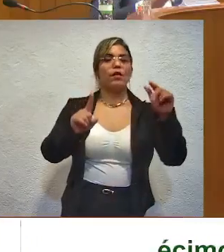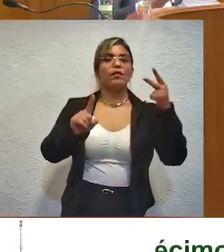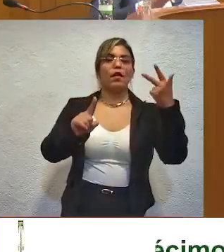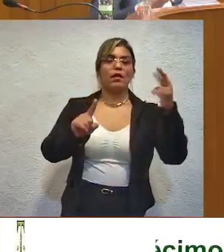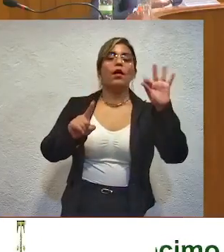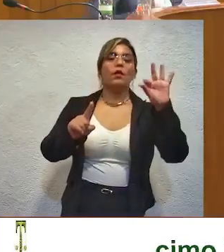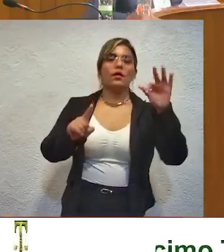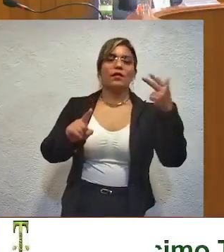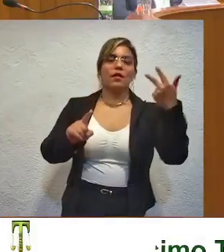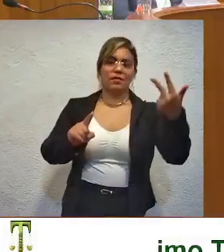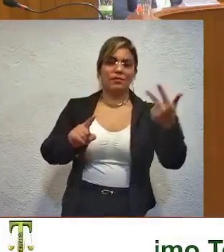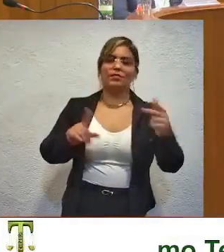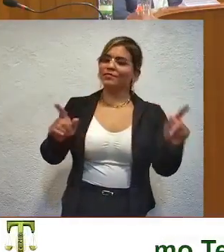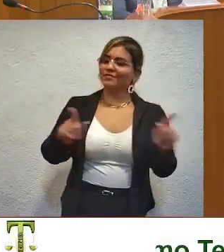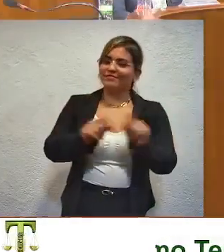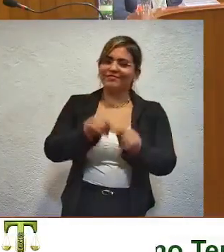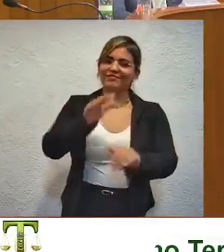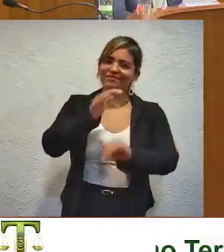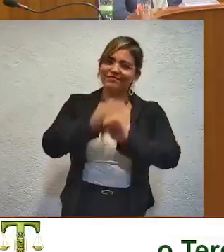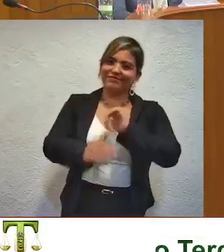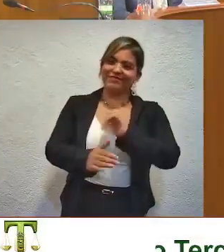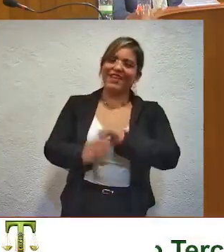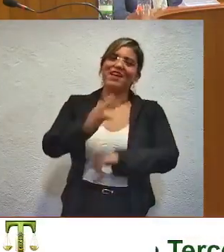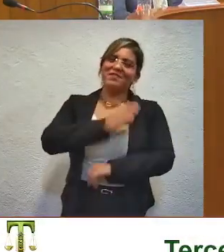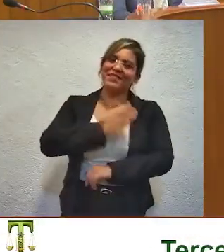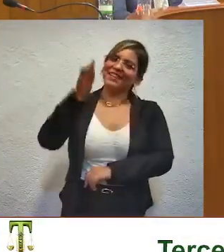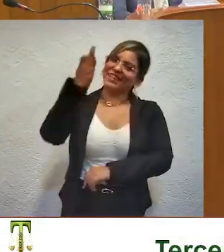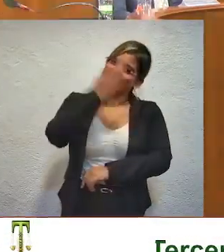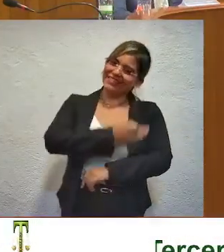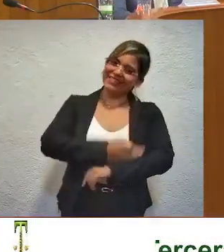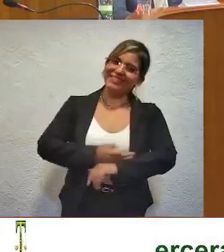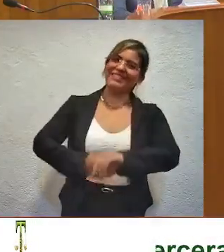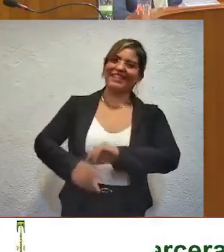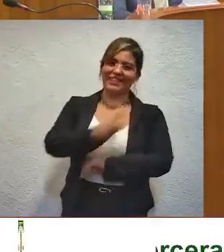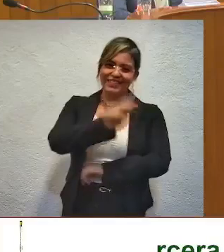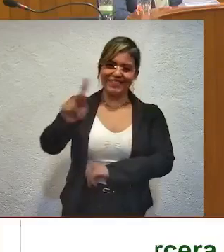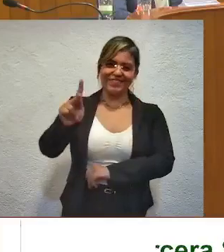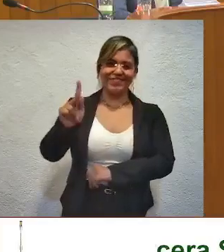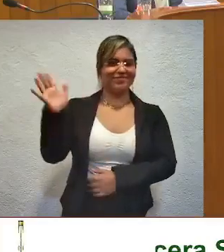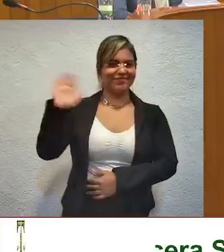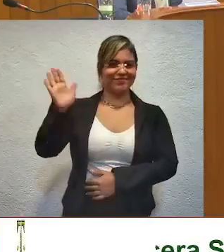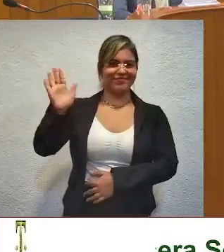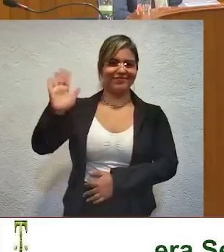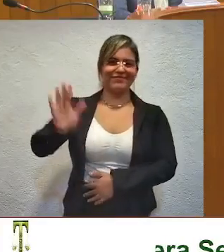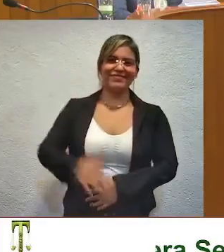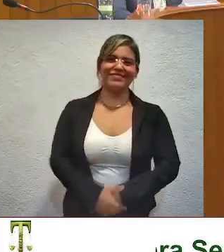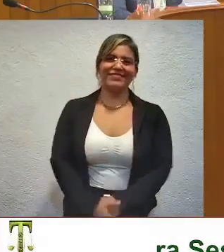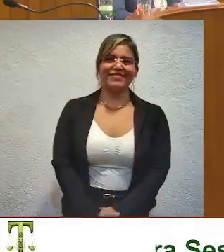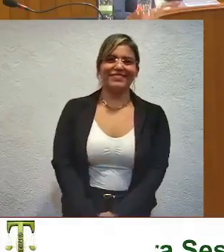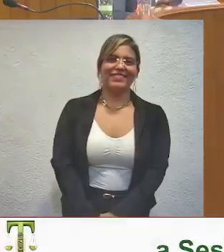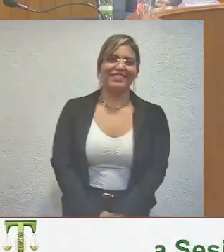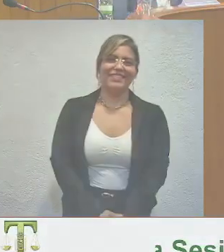13:48, se declara concluida la sesión. Buenas tardes a todas y a todos. Buenas tardes. Buenas tardes.